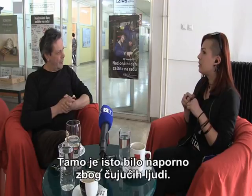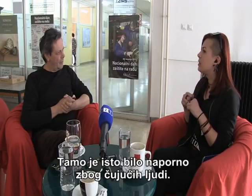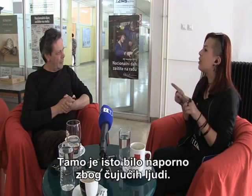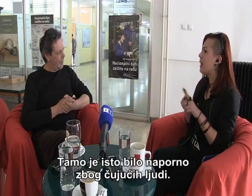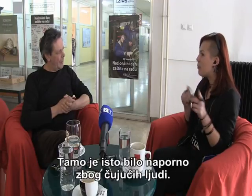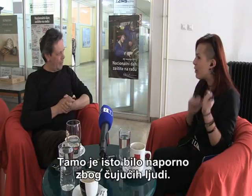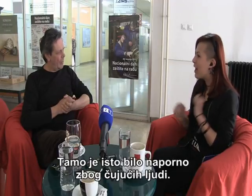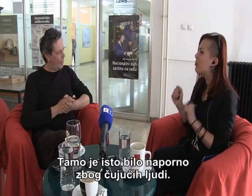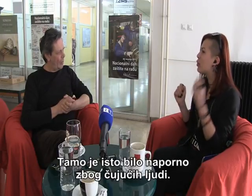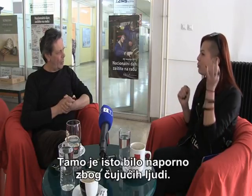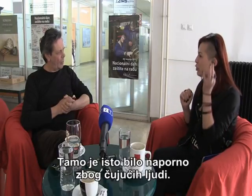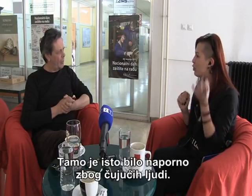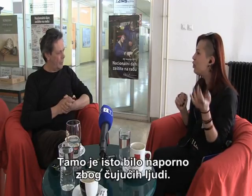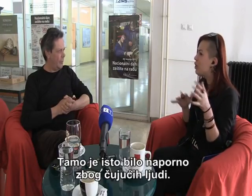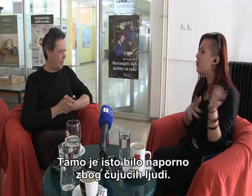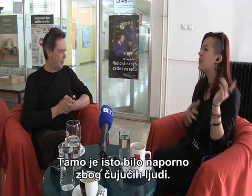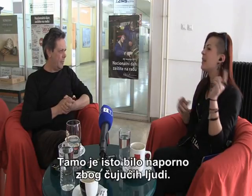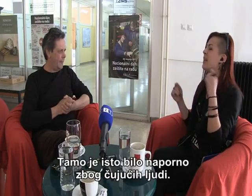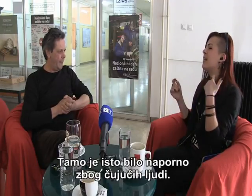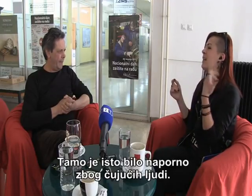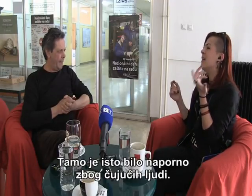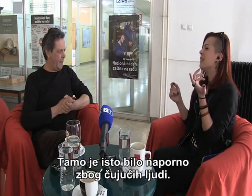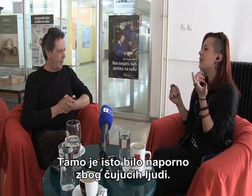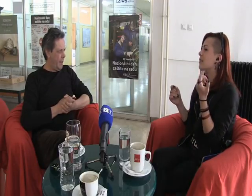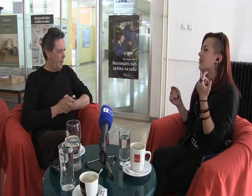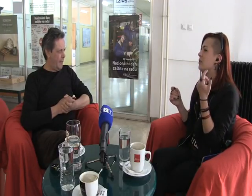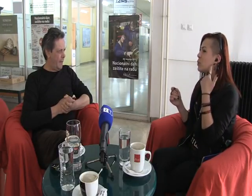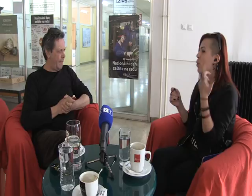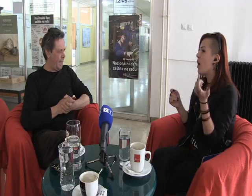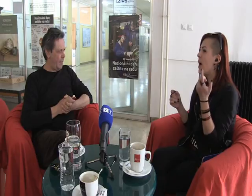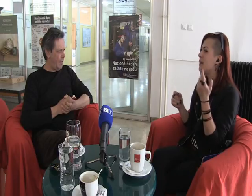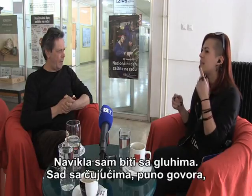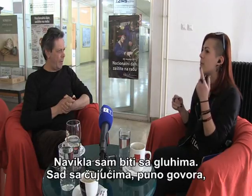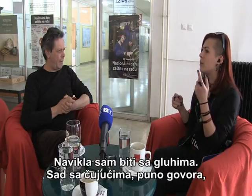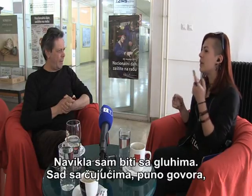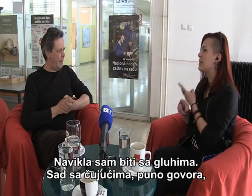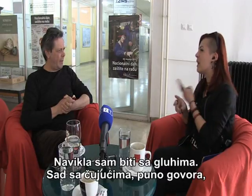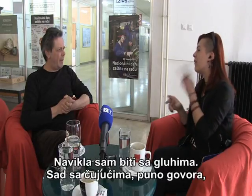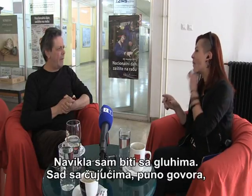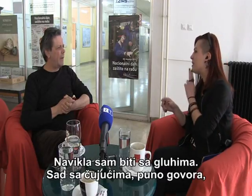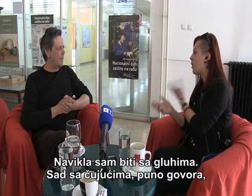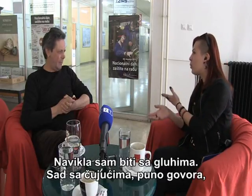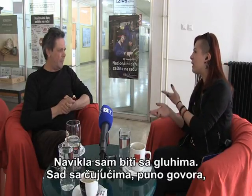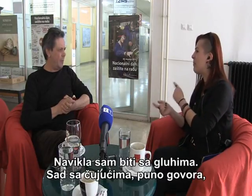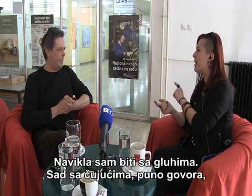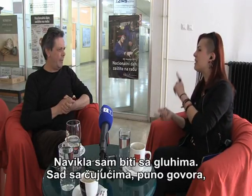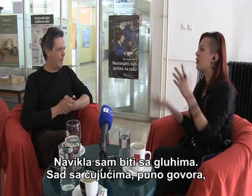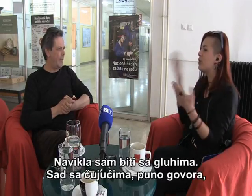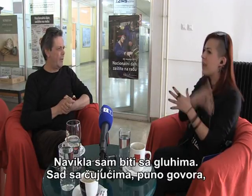Isto je tamo bilo naporno i počujući ljudi po kuhanu. Ja sam se navika pita kuhima i sad to jednom